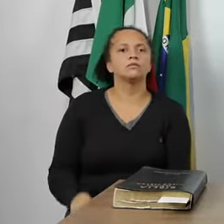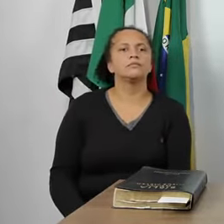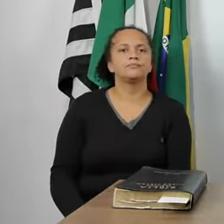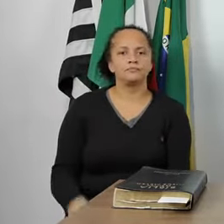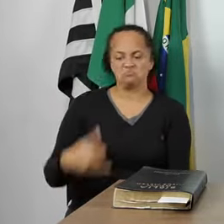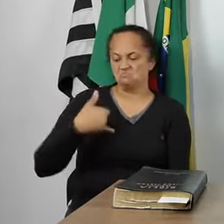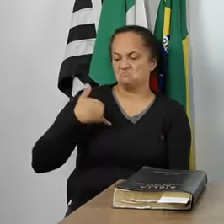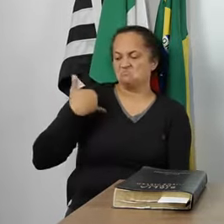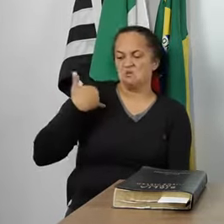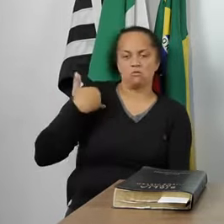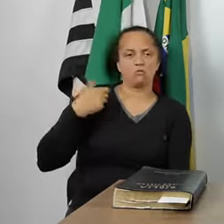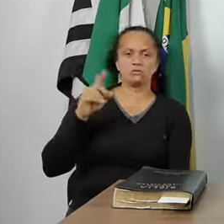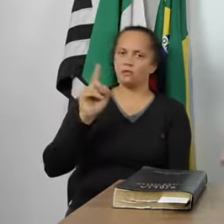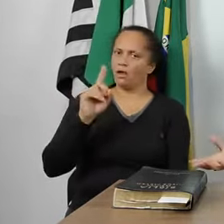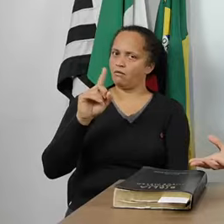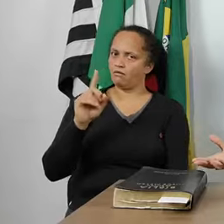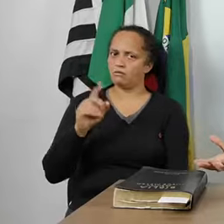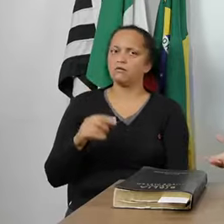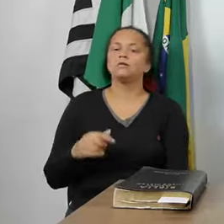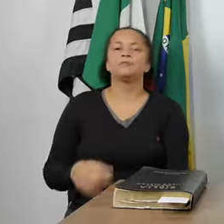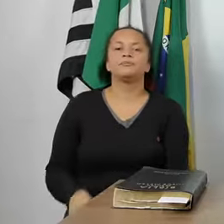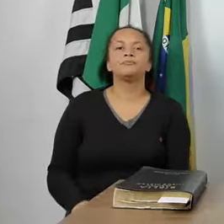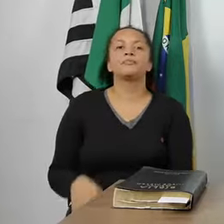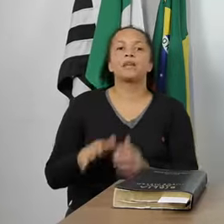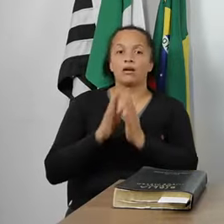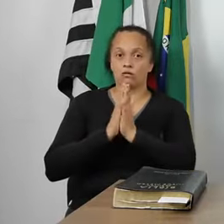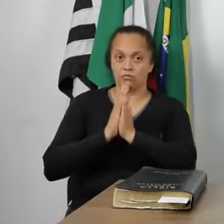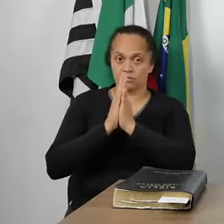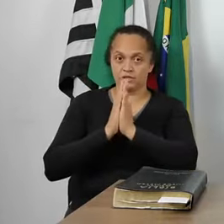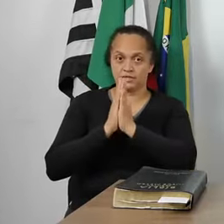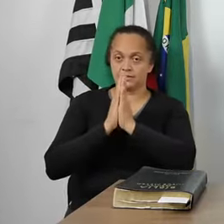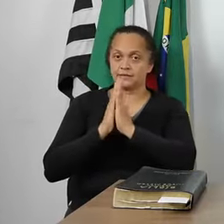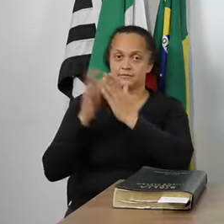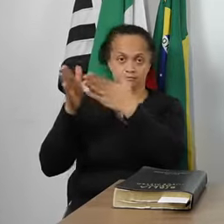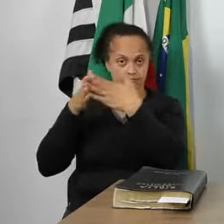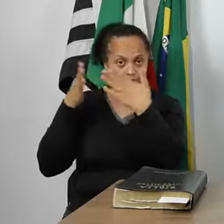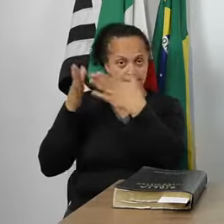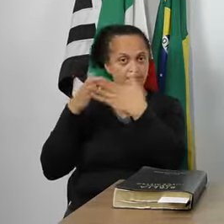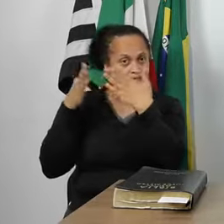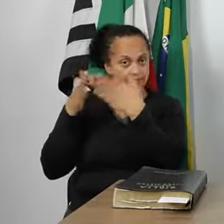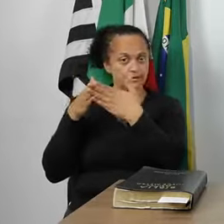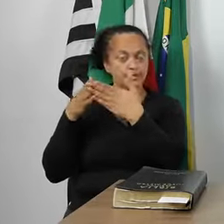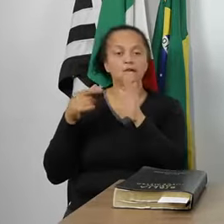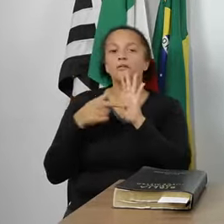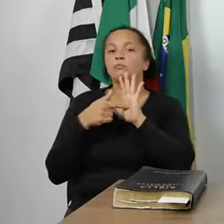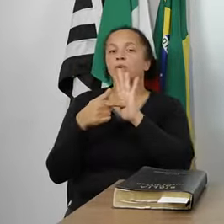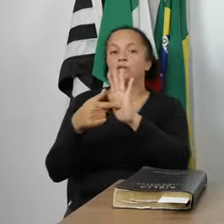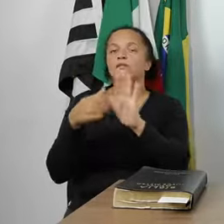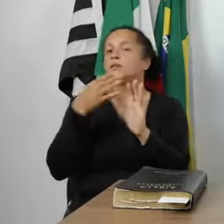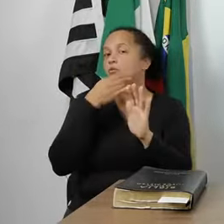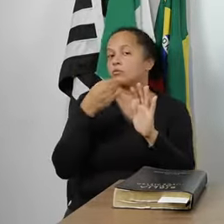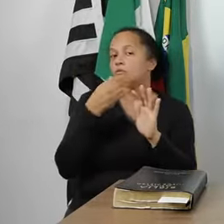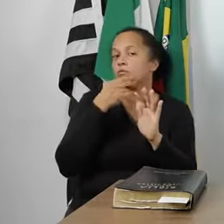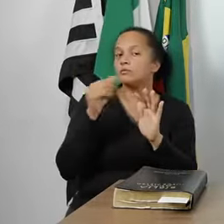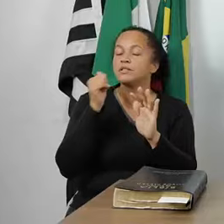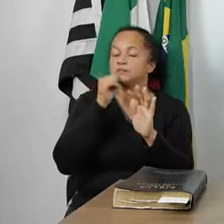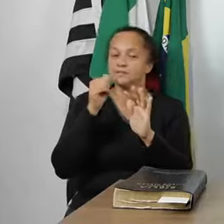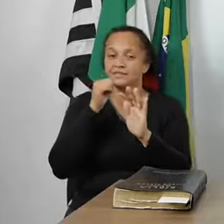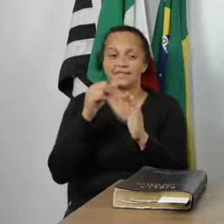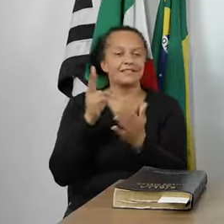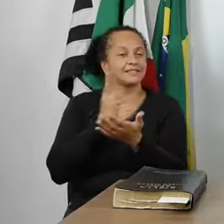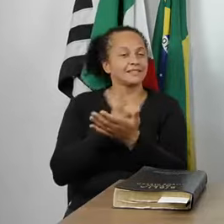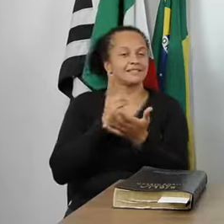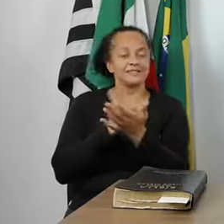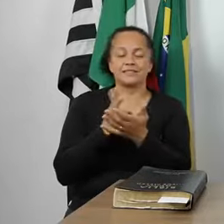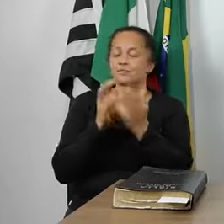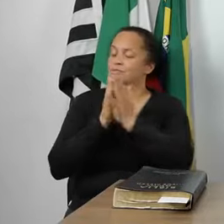textos, claro, a Bíblia mostra, descreve, né, homens e mulheres que intercederam pelo povo, intercederam por